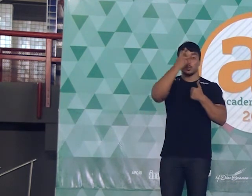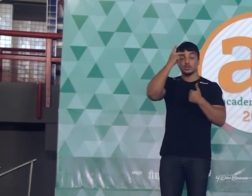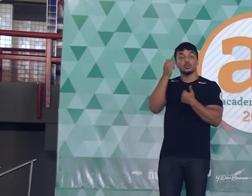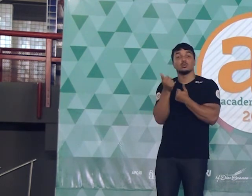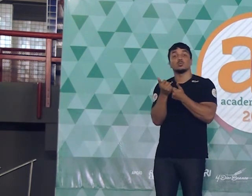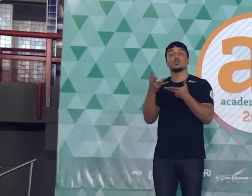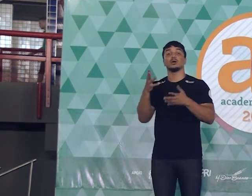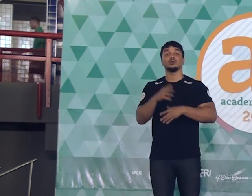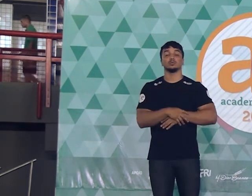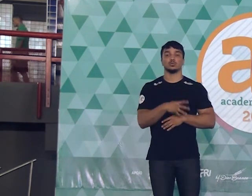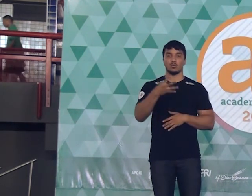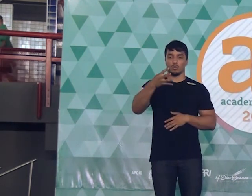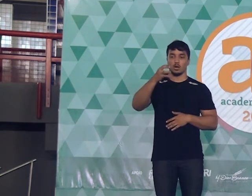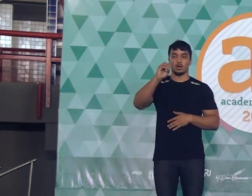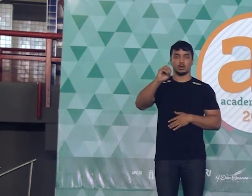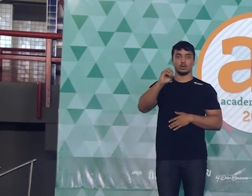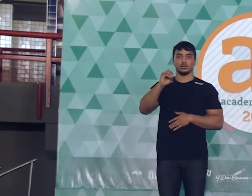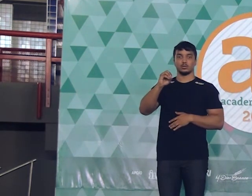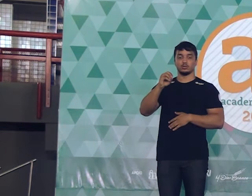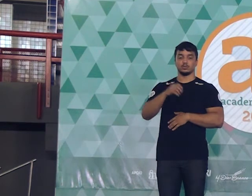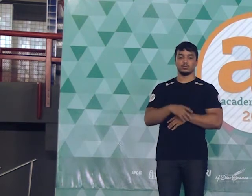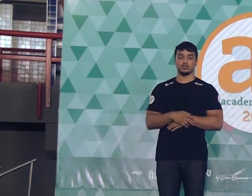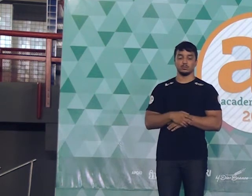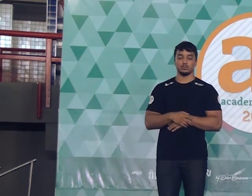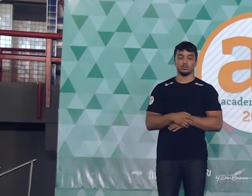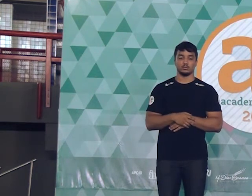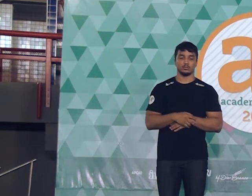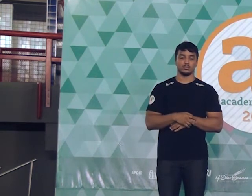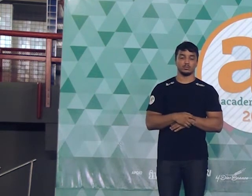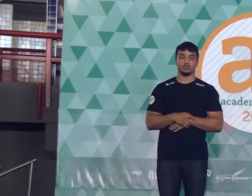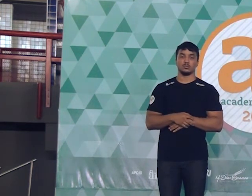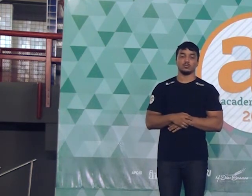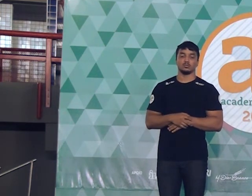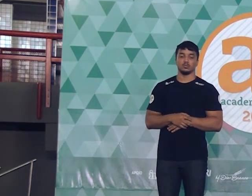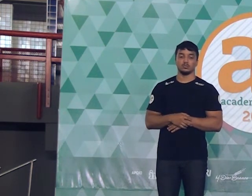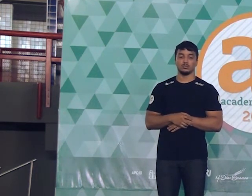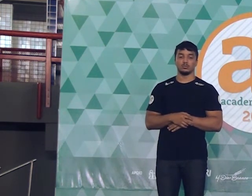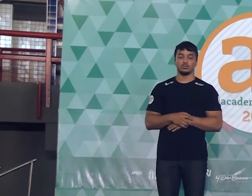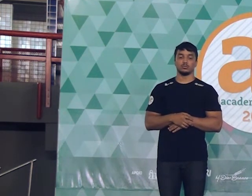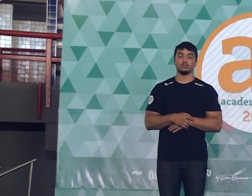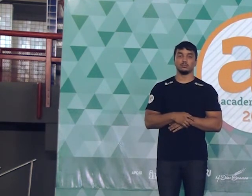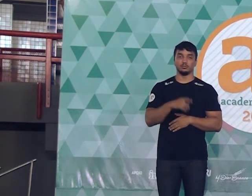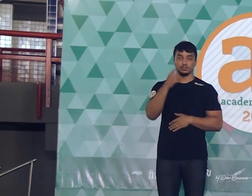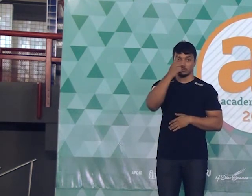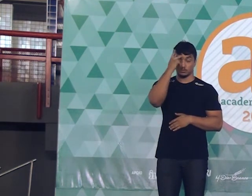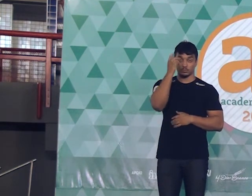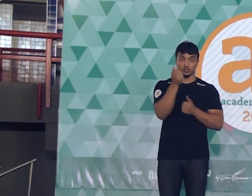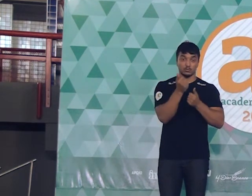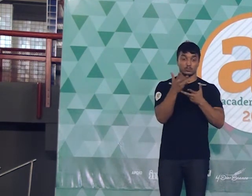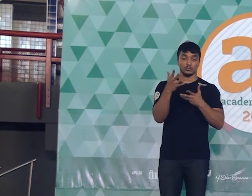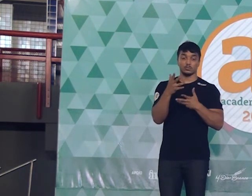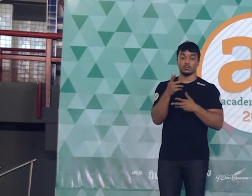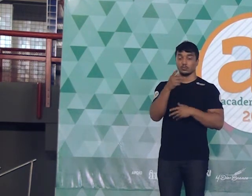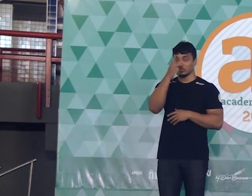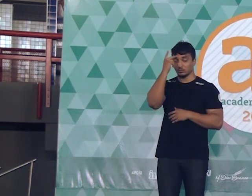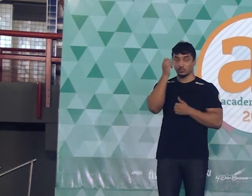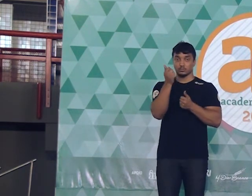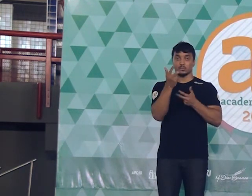40 passageiros. Então, vamos multiplicar por 40. Então, olha só essa ideia aqui. Número de passageiros que eu tenho no